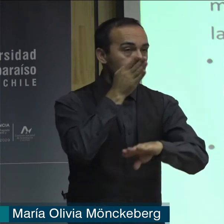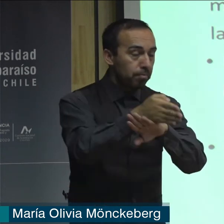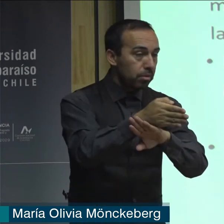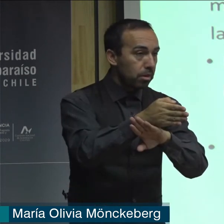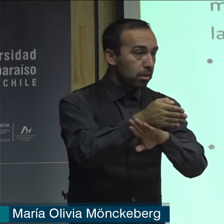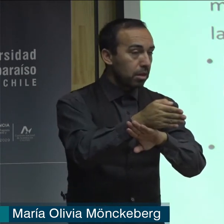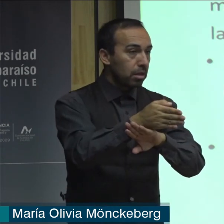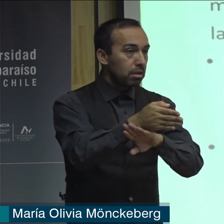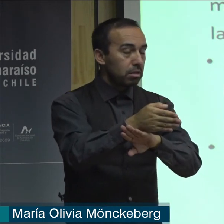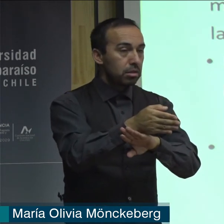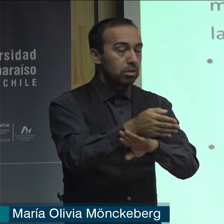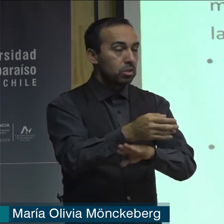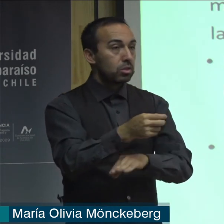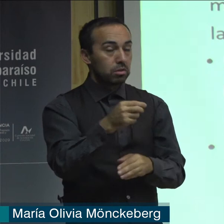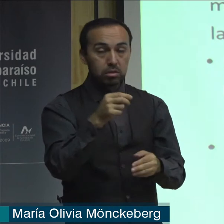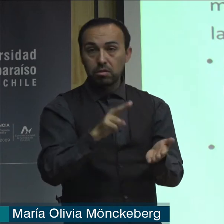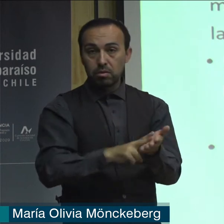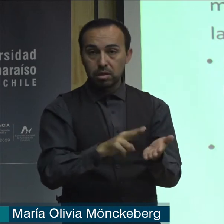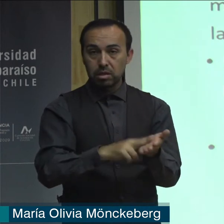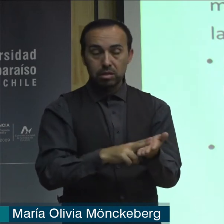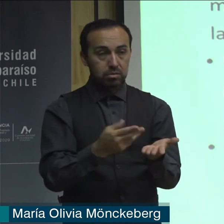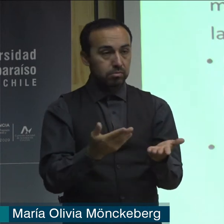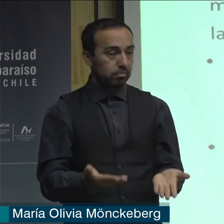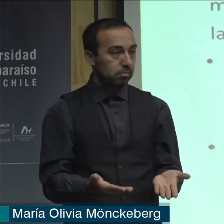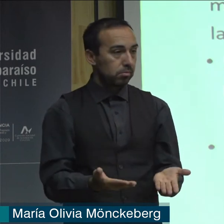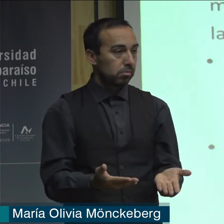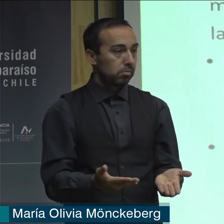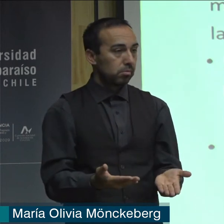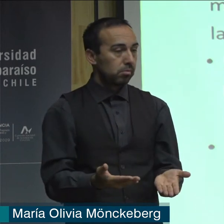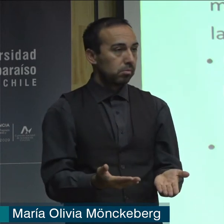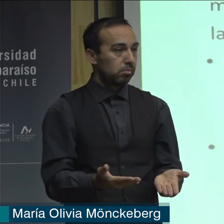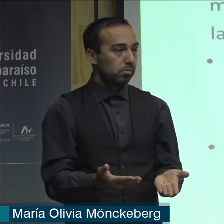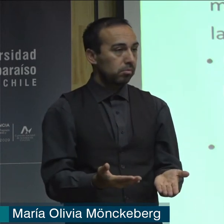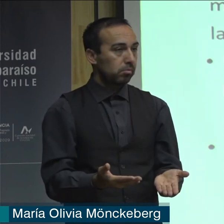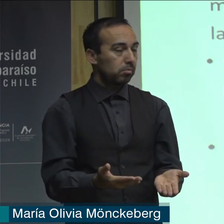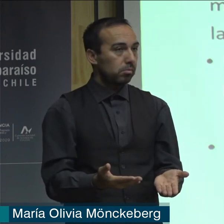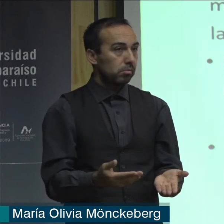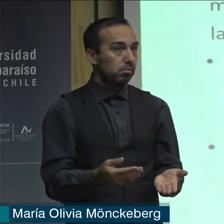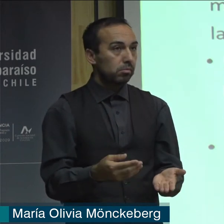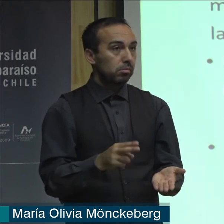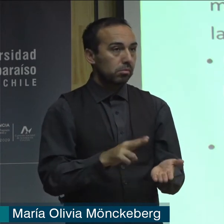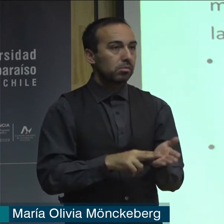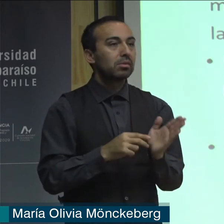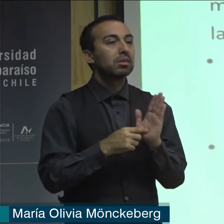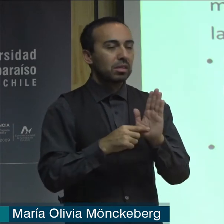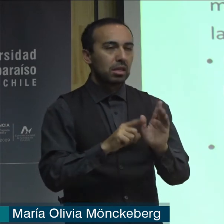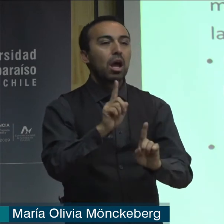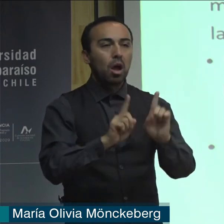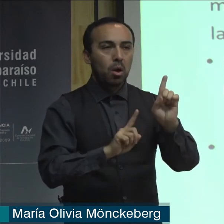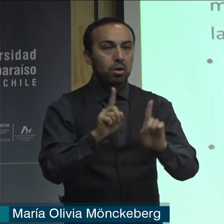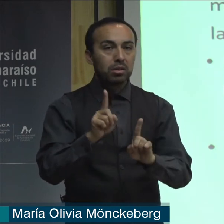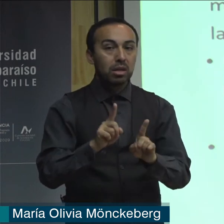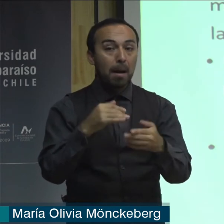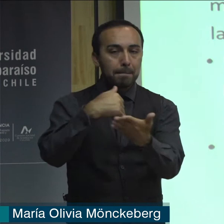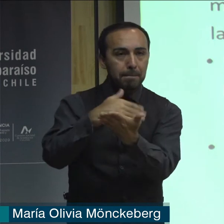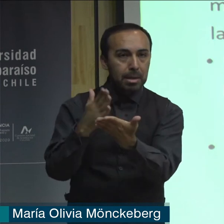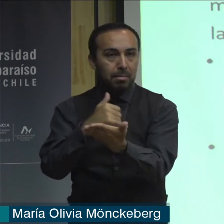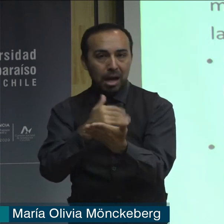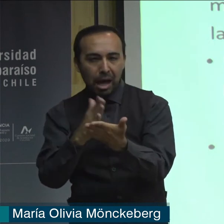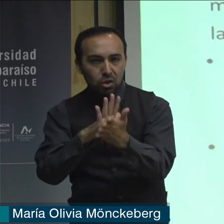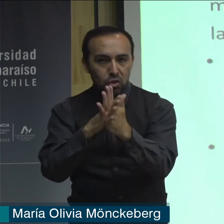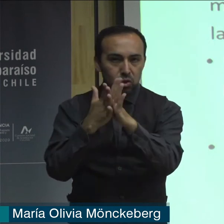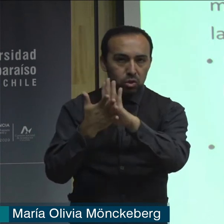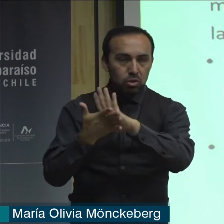por supuesto que hicieron una un poco puesta en escena también no de que y no nos